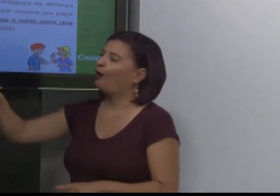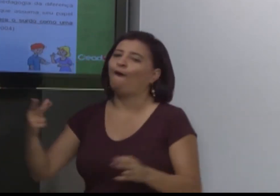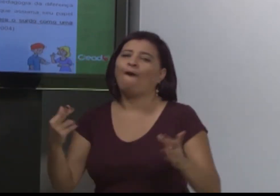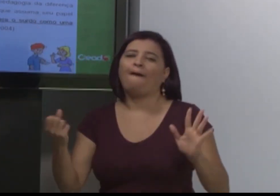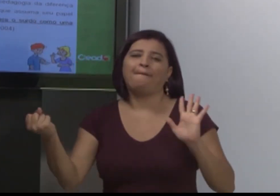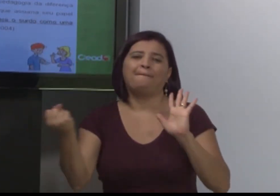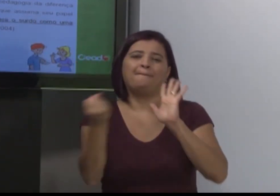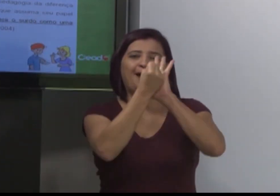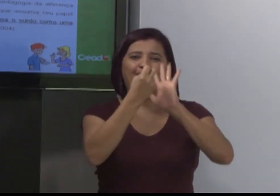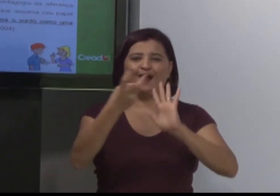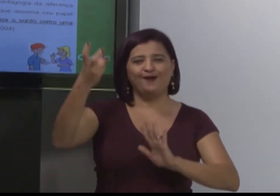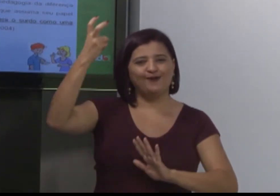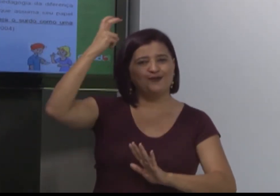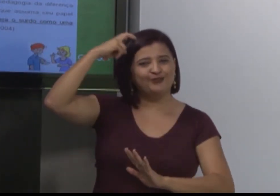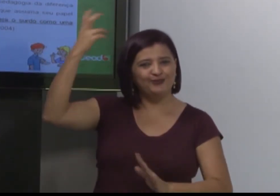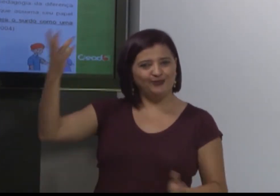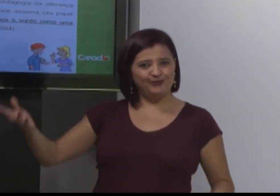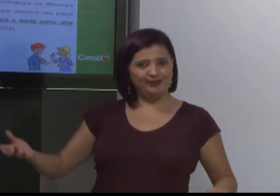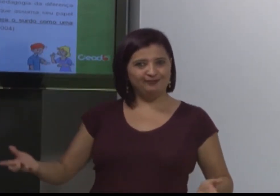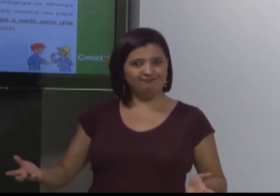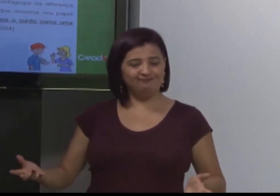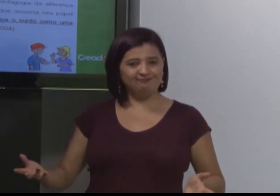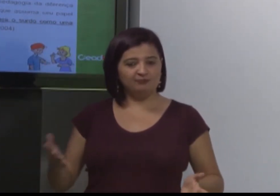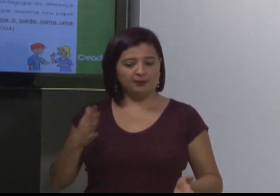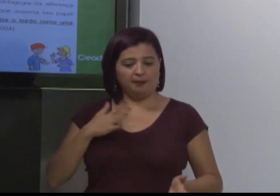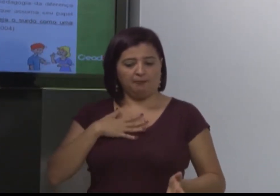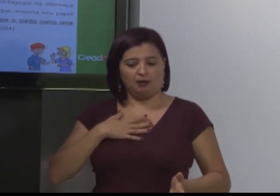Há uma marca cultural. A minha cultura,